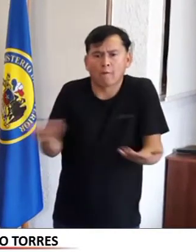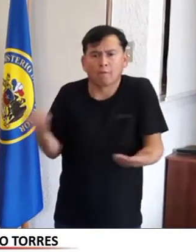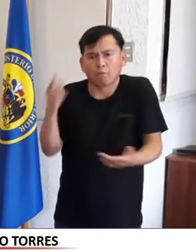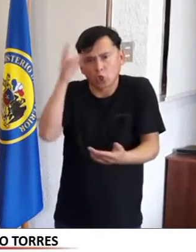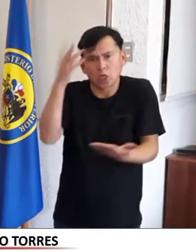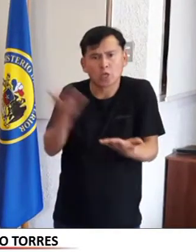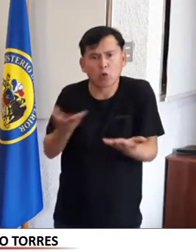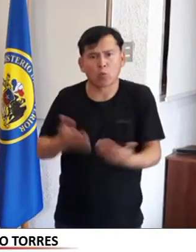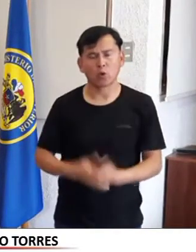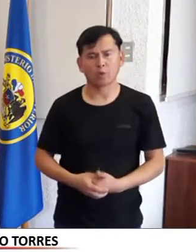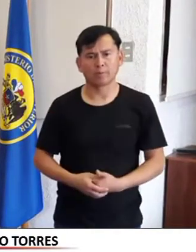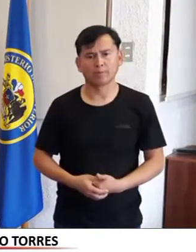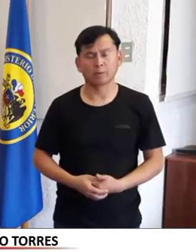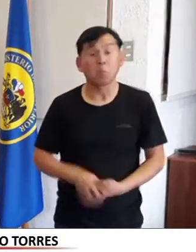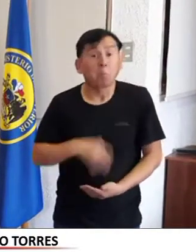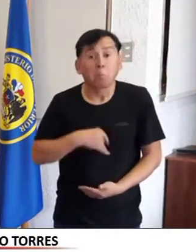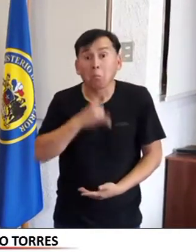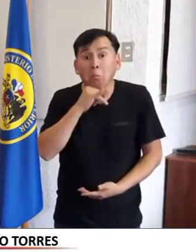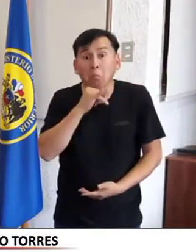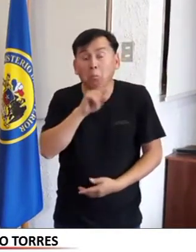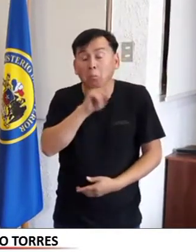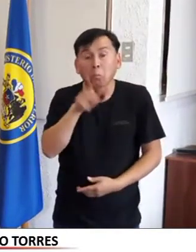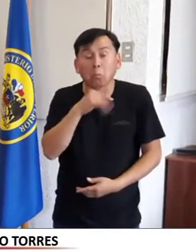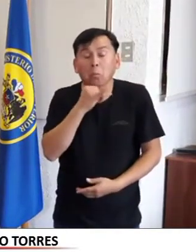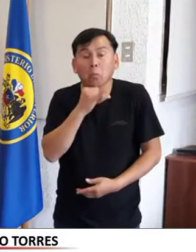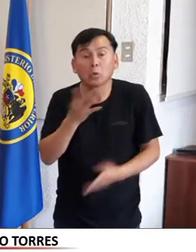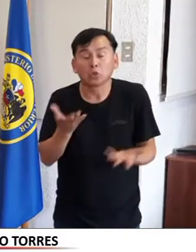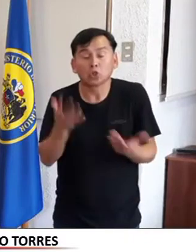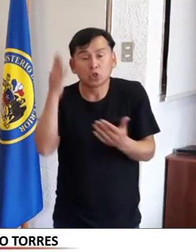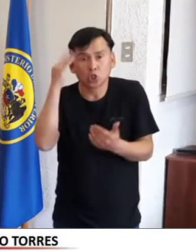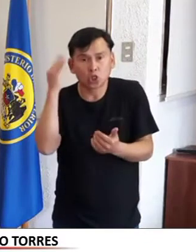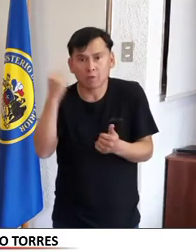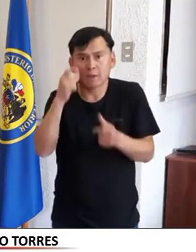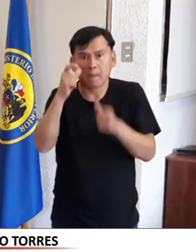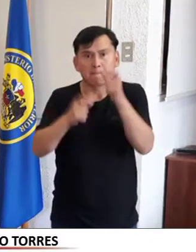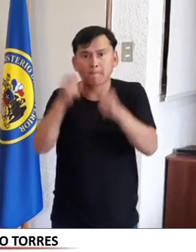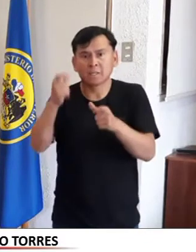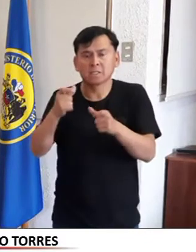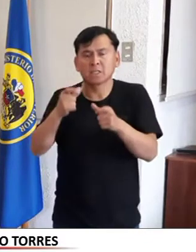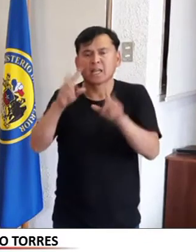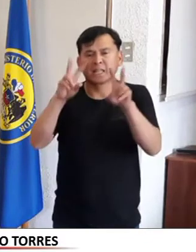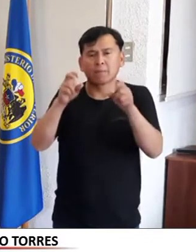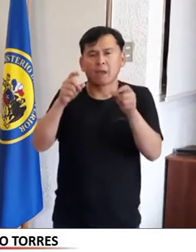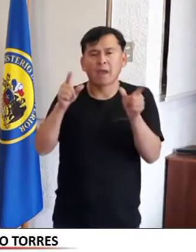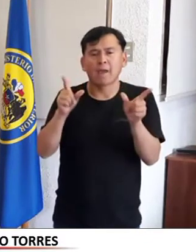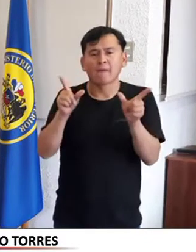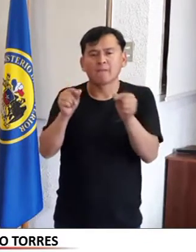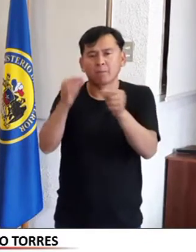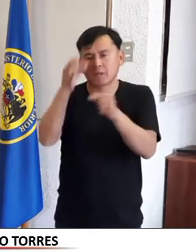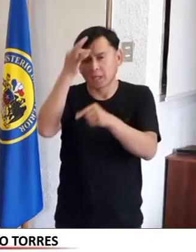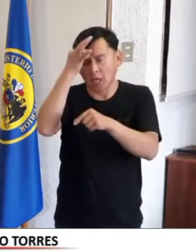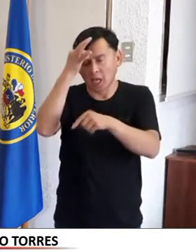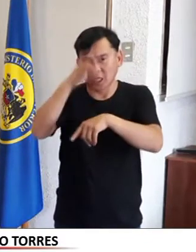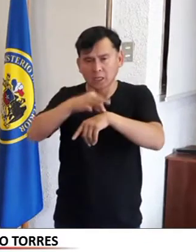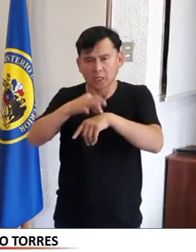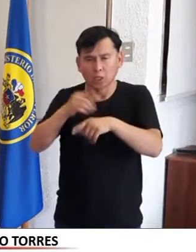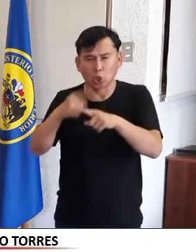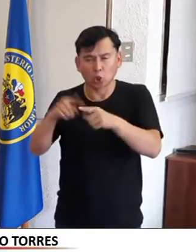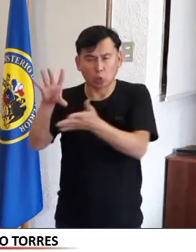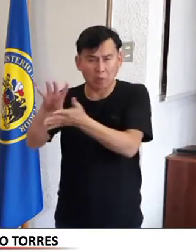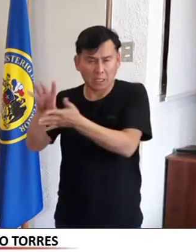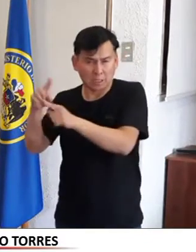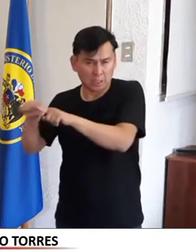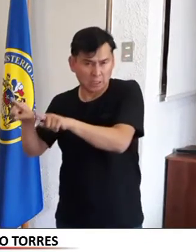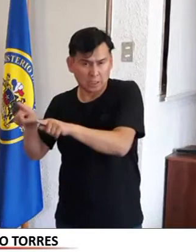en Argentina? No tenemos ningún catastro de pacientes oncológicas que se estén tratando fuera del país. El catastro